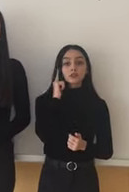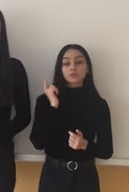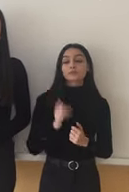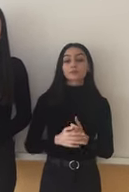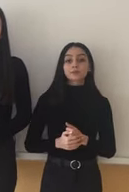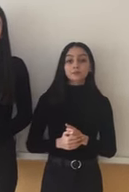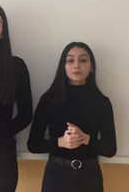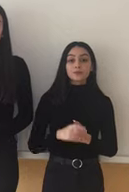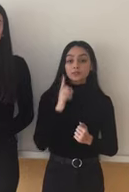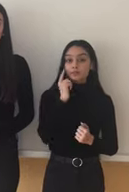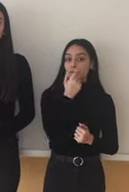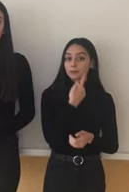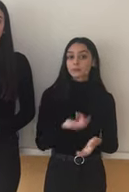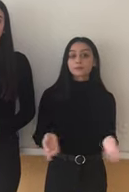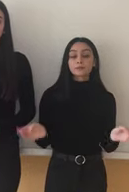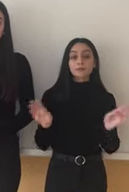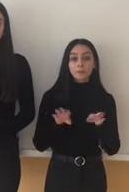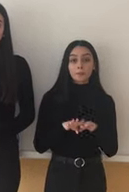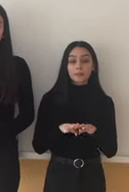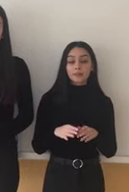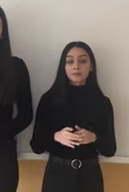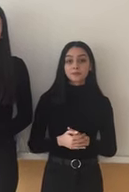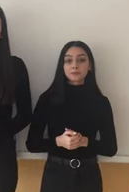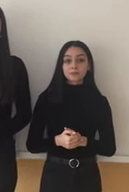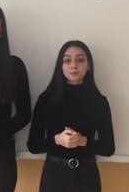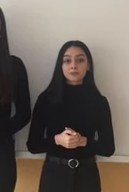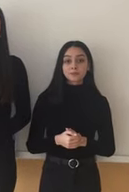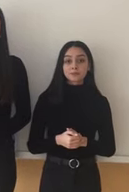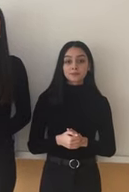İstanbul'u dinliyorum gözlerim kapalı.